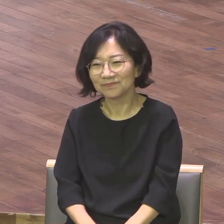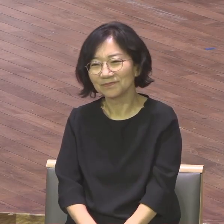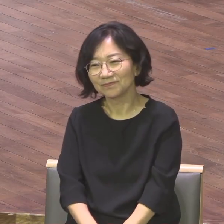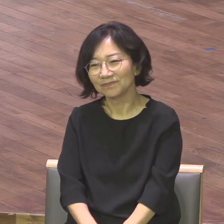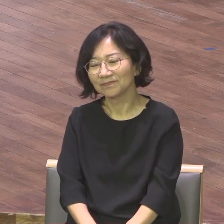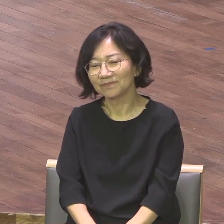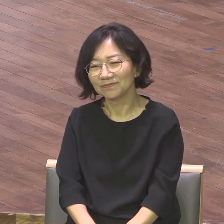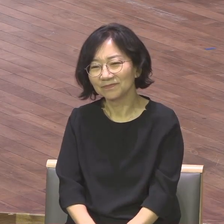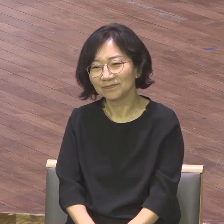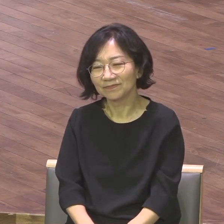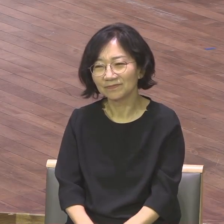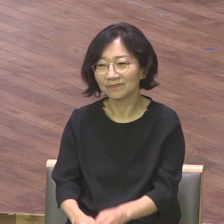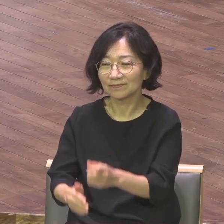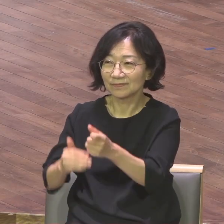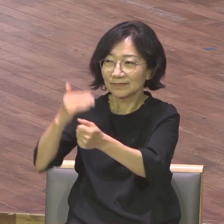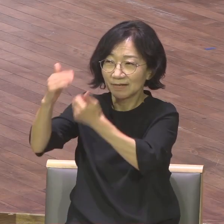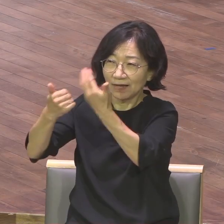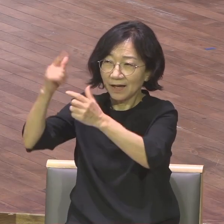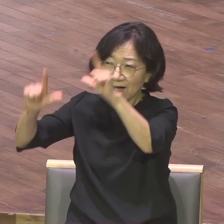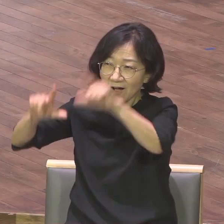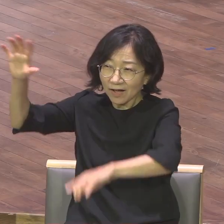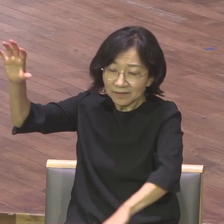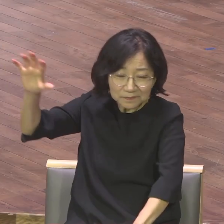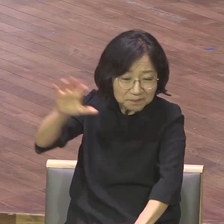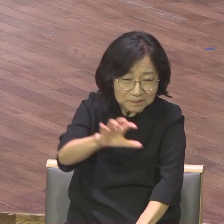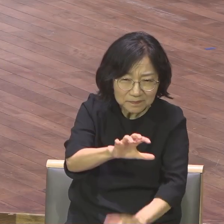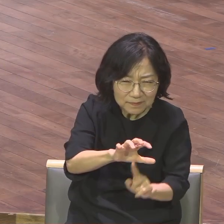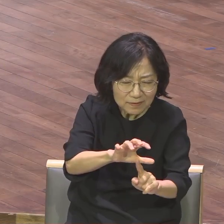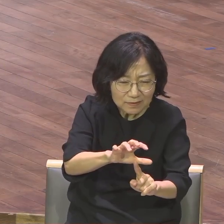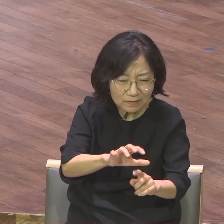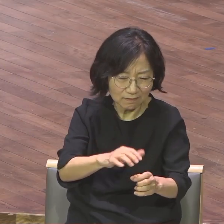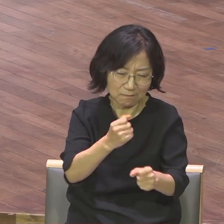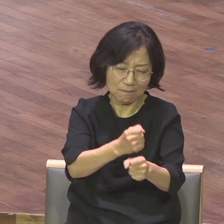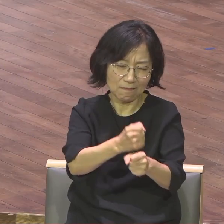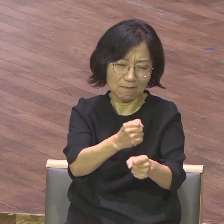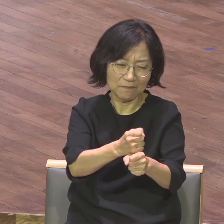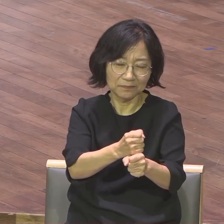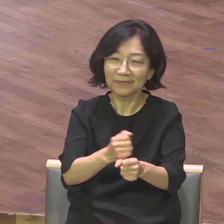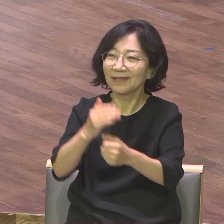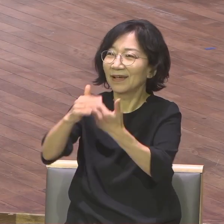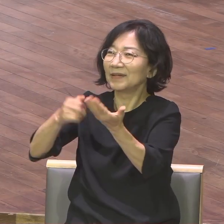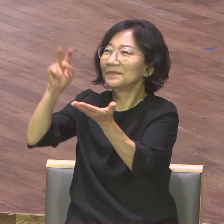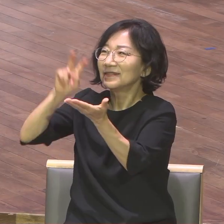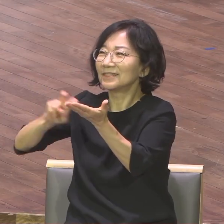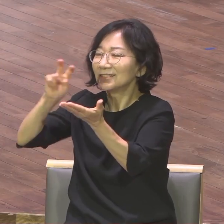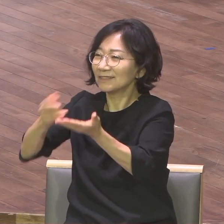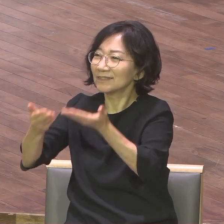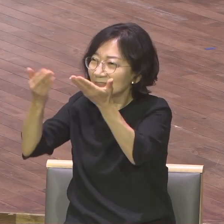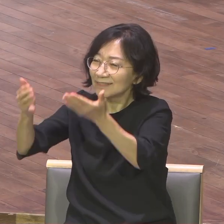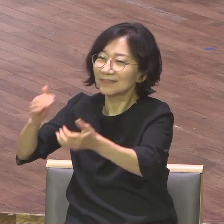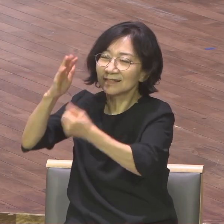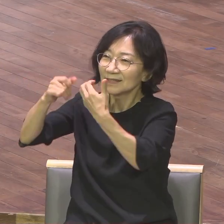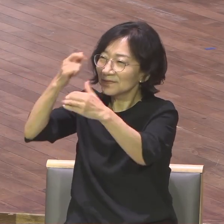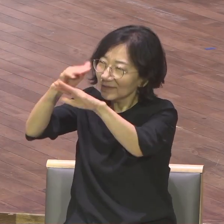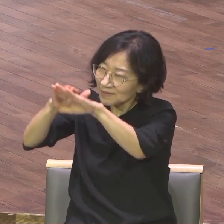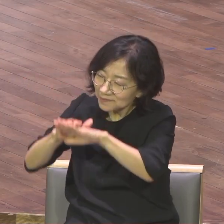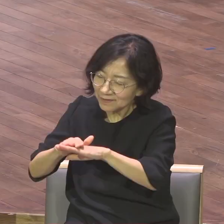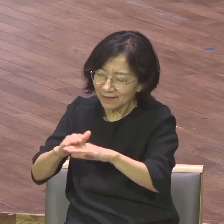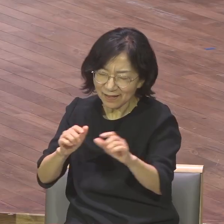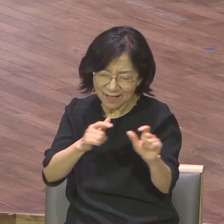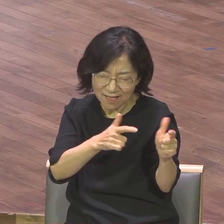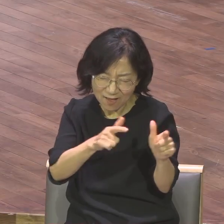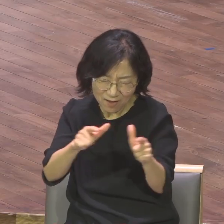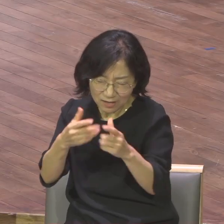유일하게 하나님 형상으로 창조되어 하나님을 찬양하면서 하나님을 예배하면서 모든 축복을 다 받은 것이